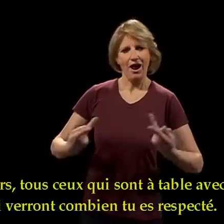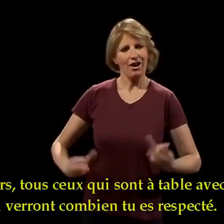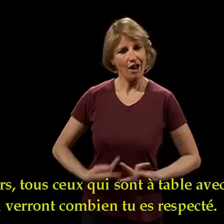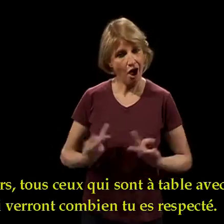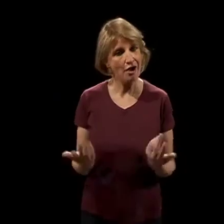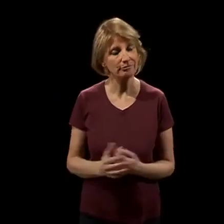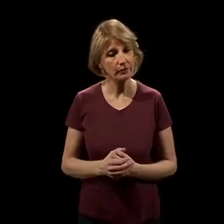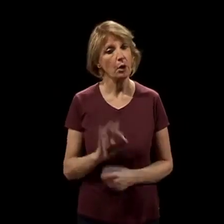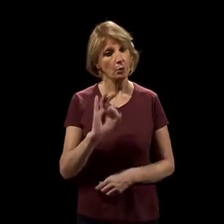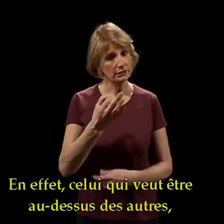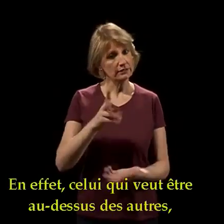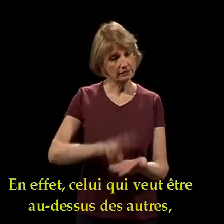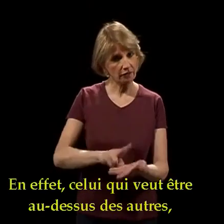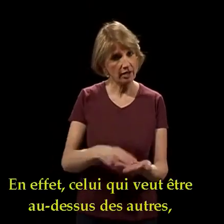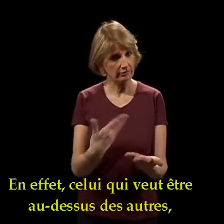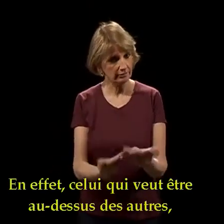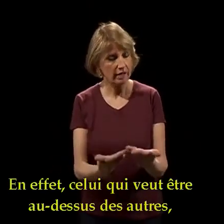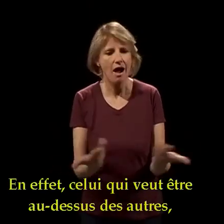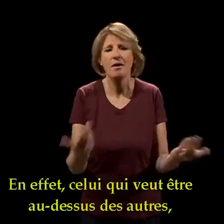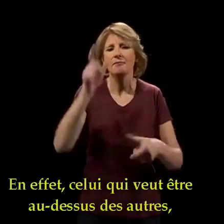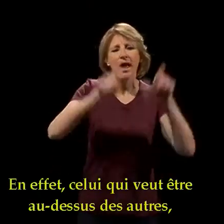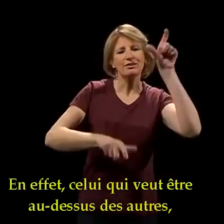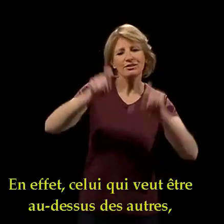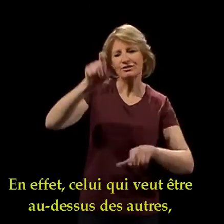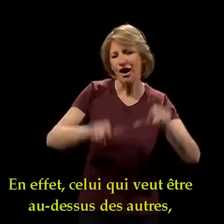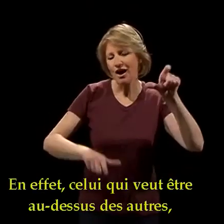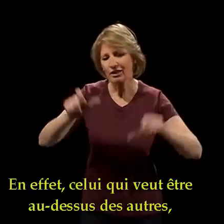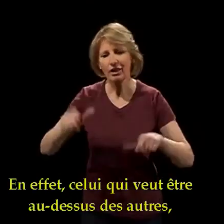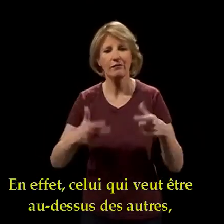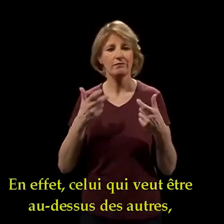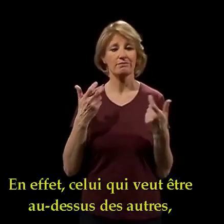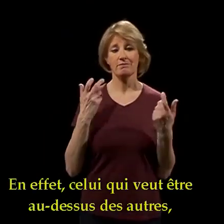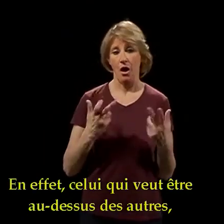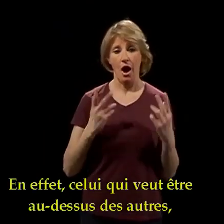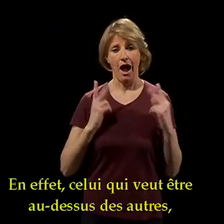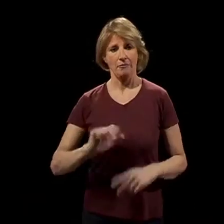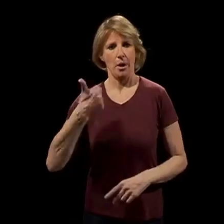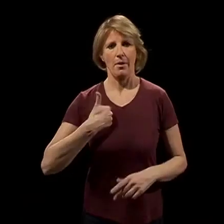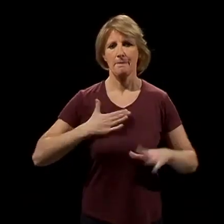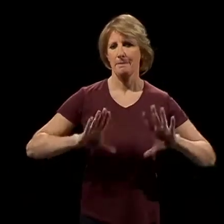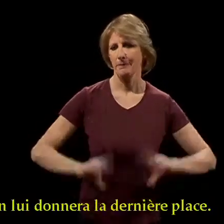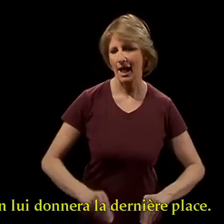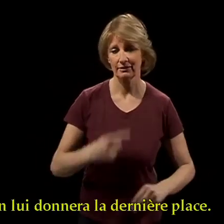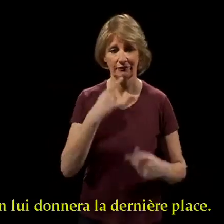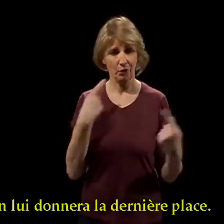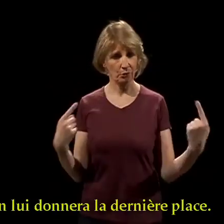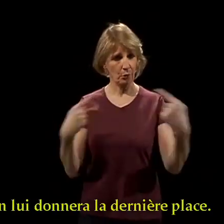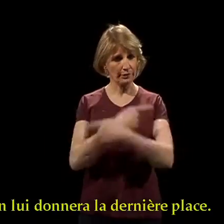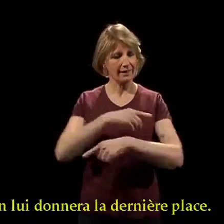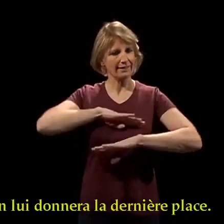toi verront combien tu es respecté. En effet, celui qui veut être au-dessus des autres, on lui donnera la dernière place.